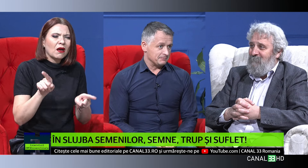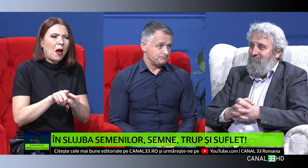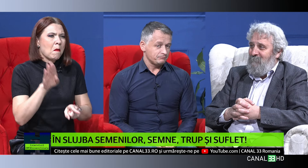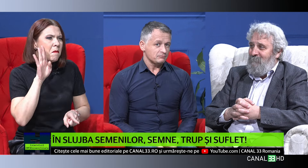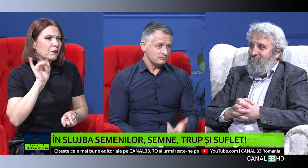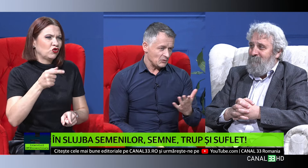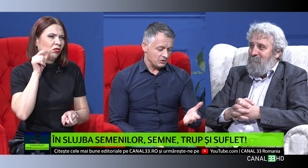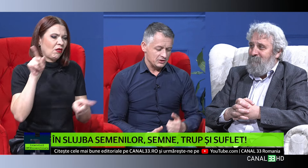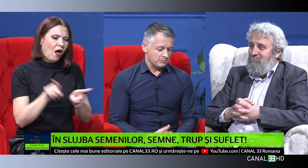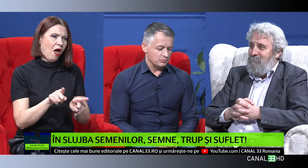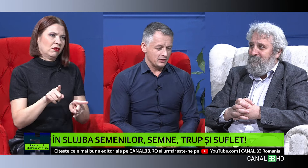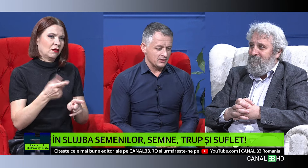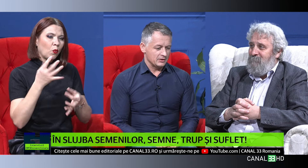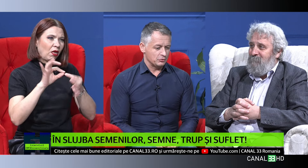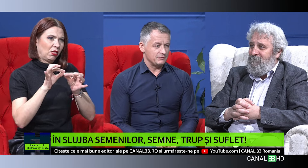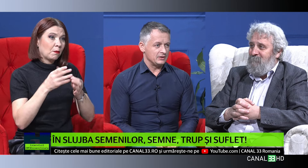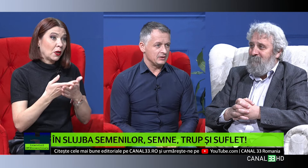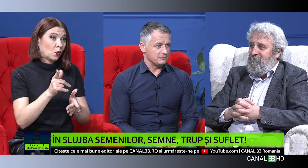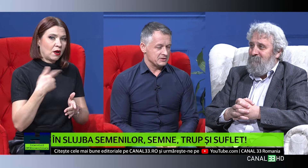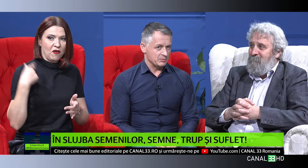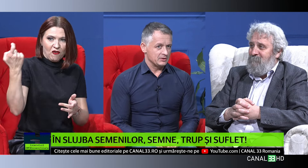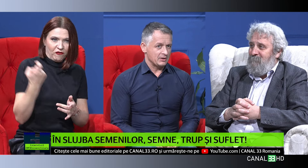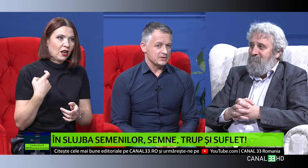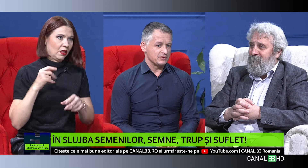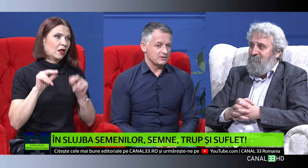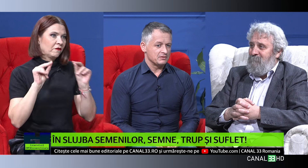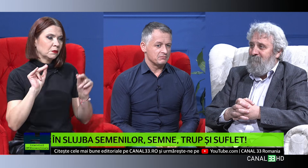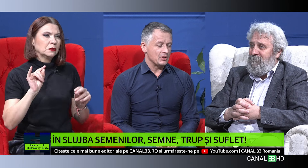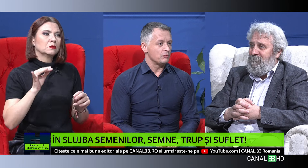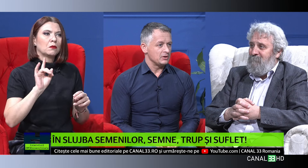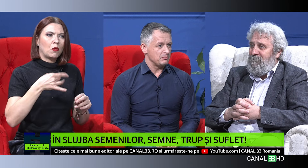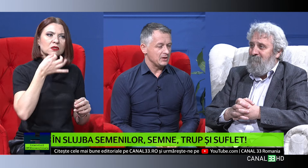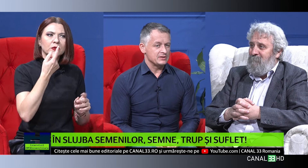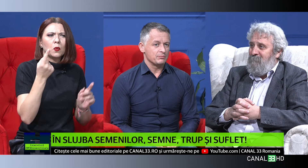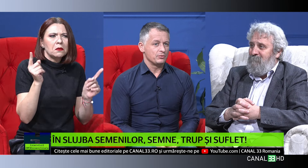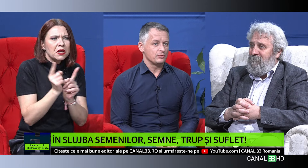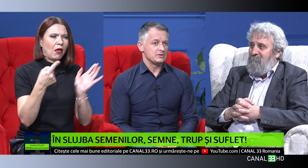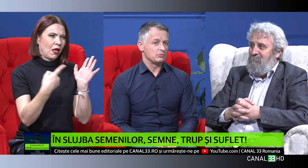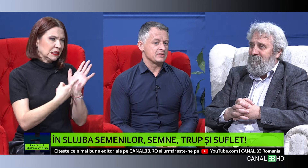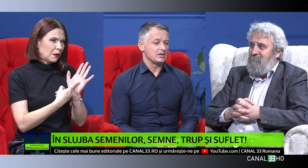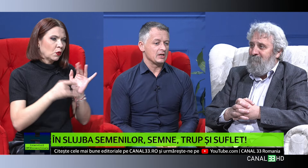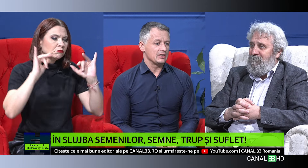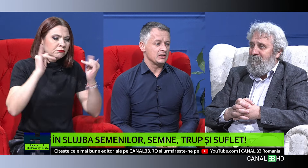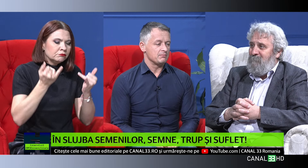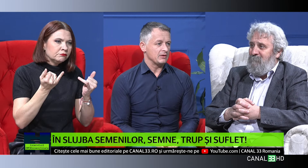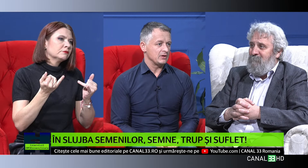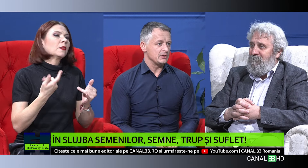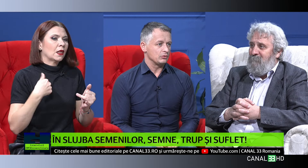tată. Și pentru că tot vin din învățământ, am să vă dau un mic exemplu. Situația în care mă aflam